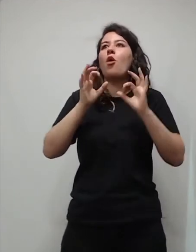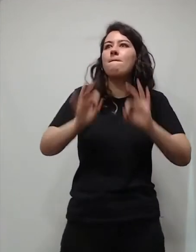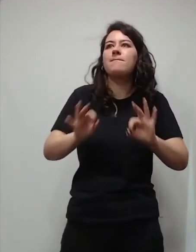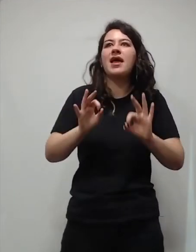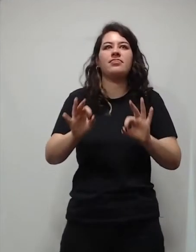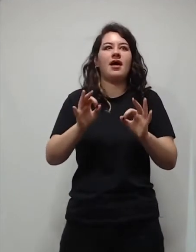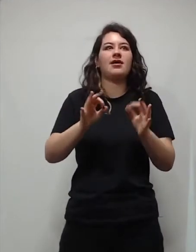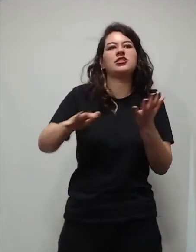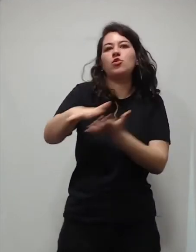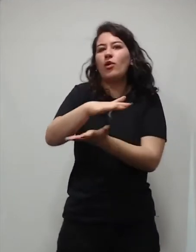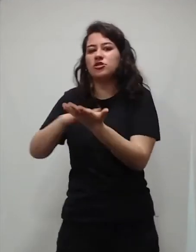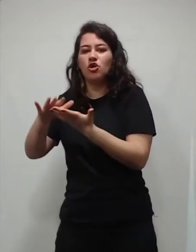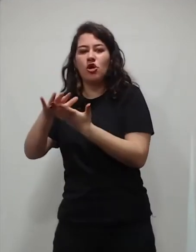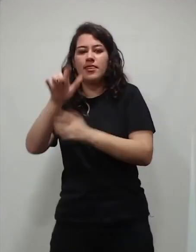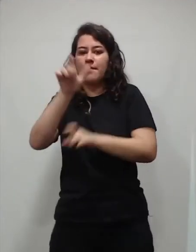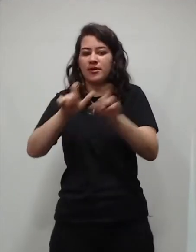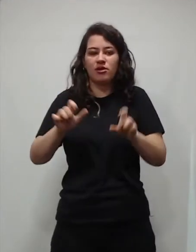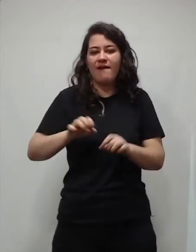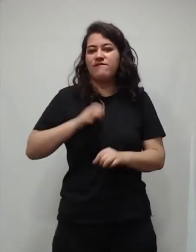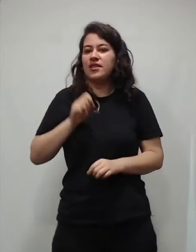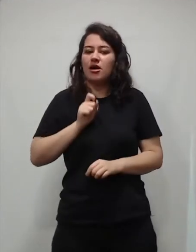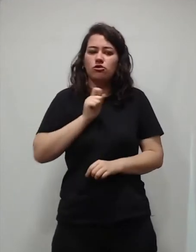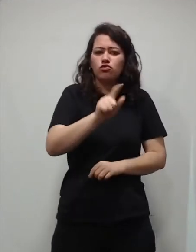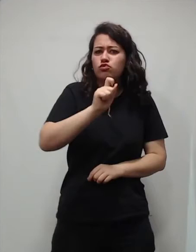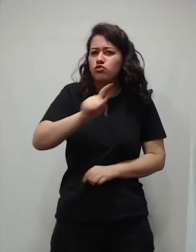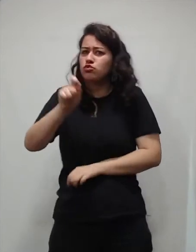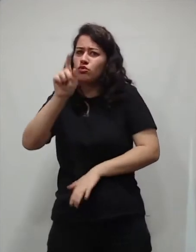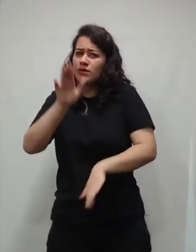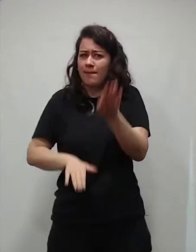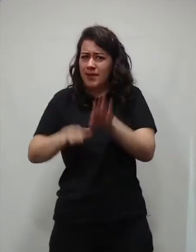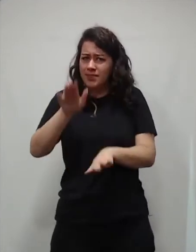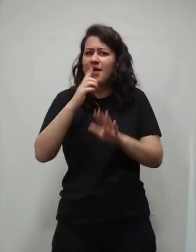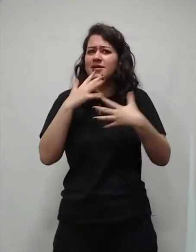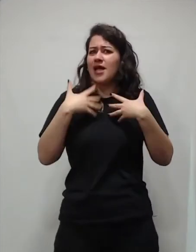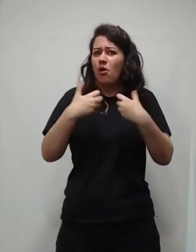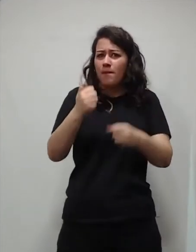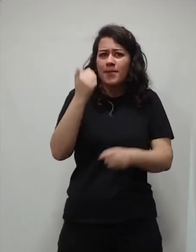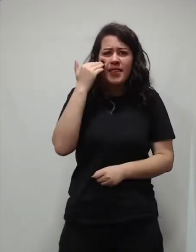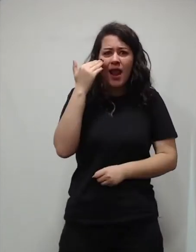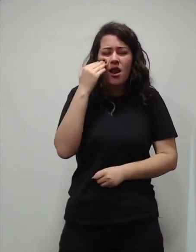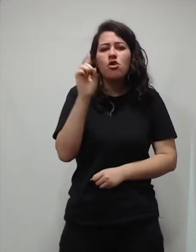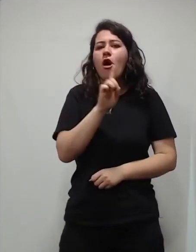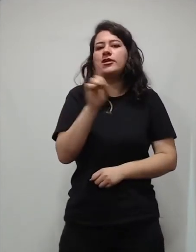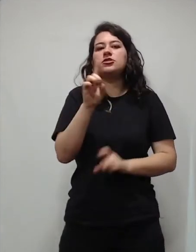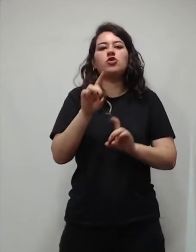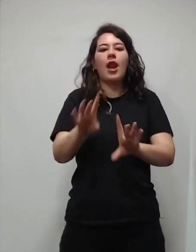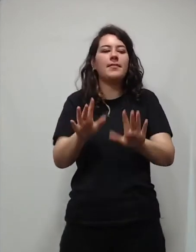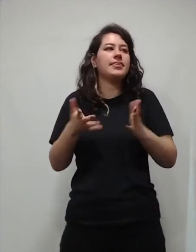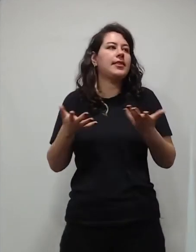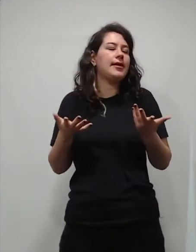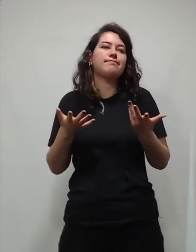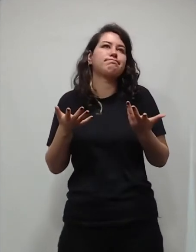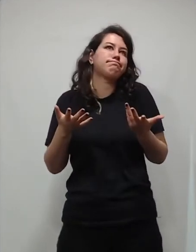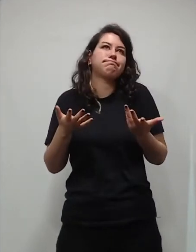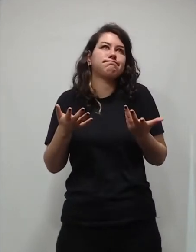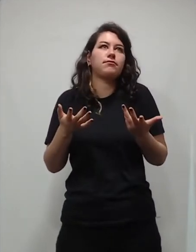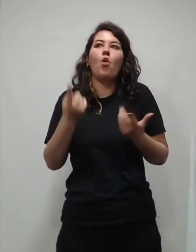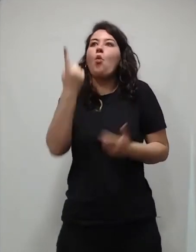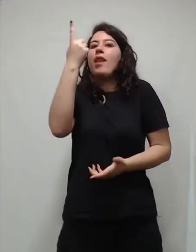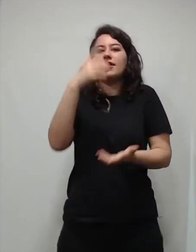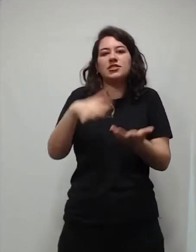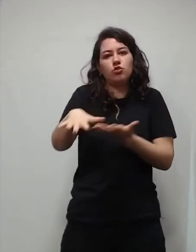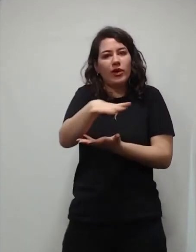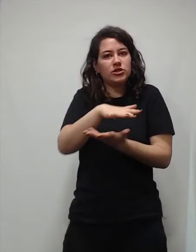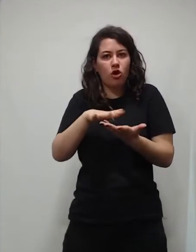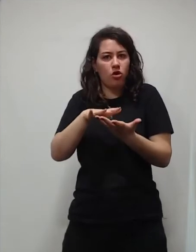conjunto. Cuando hablamos de salud mental, no solamente nos restringimos a una